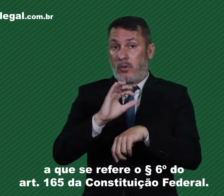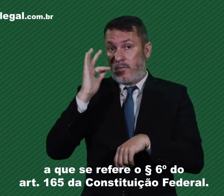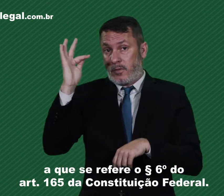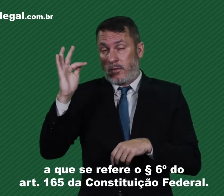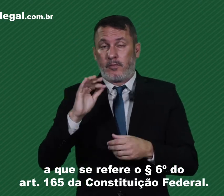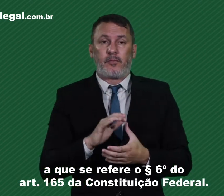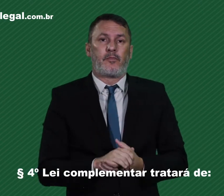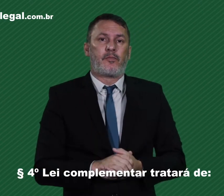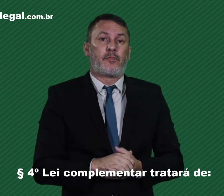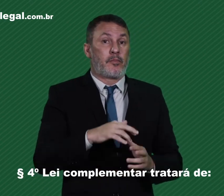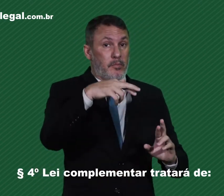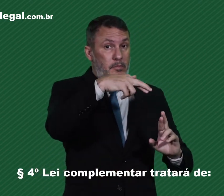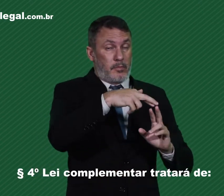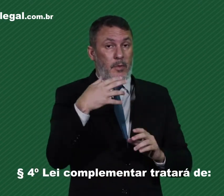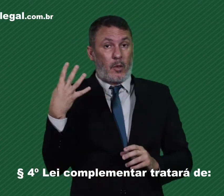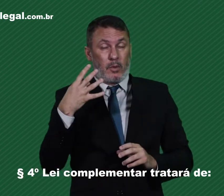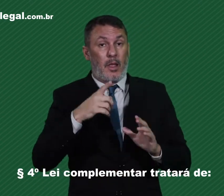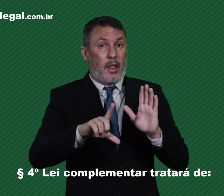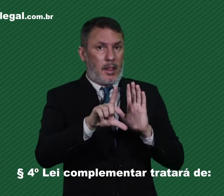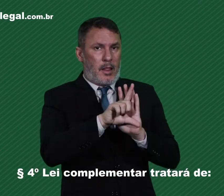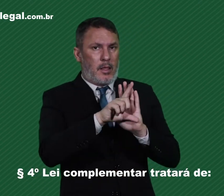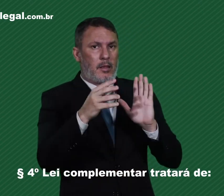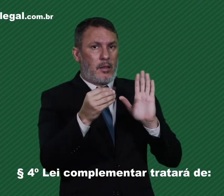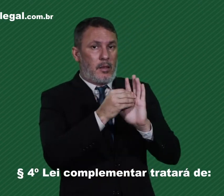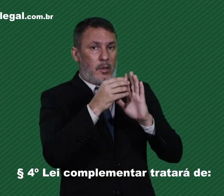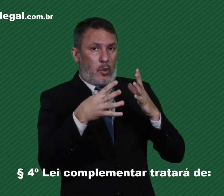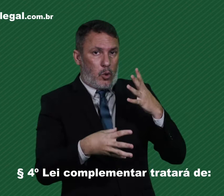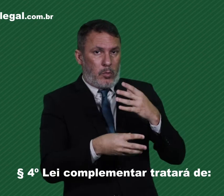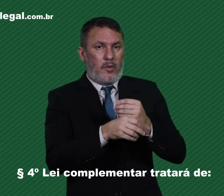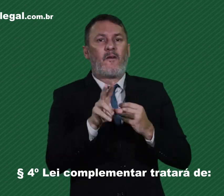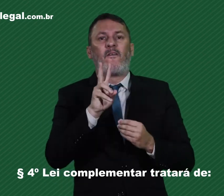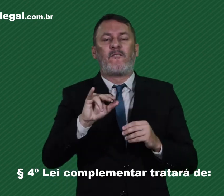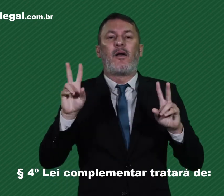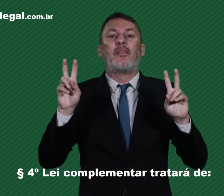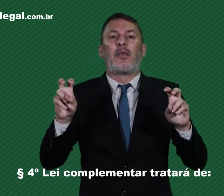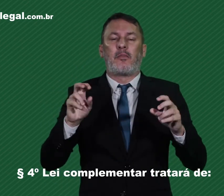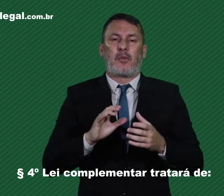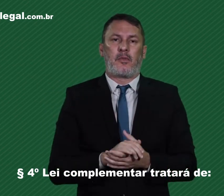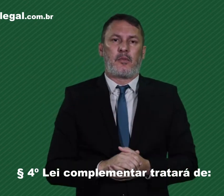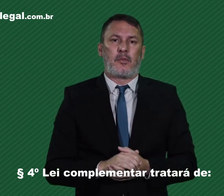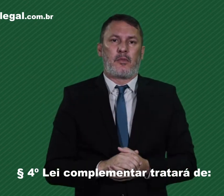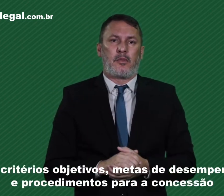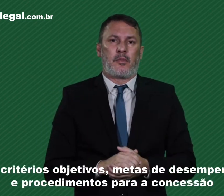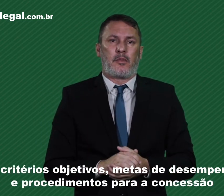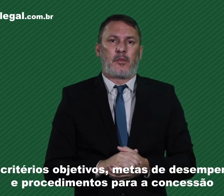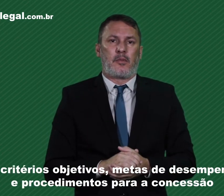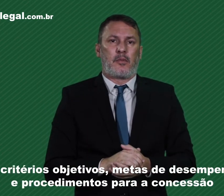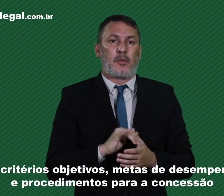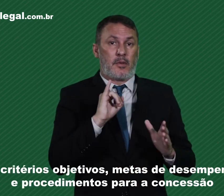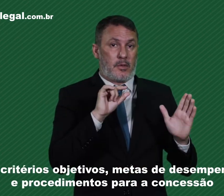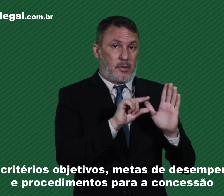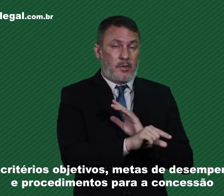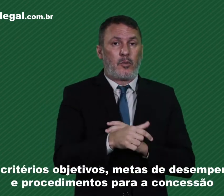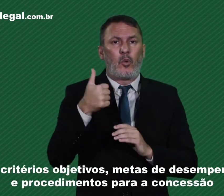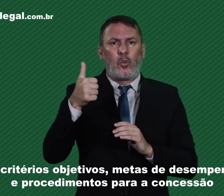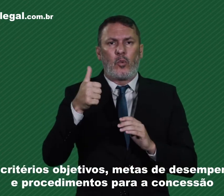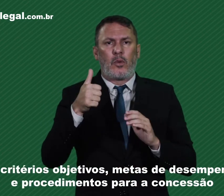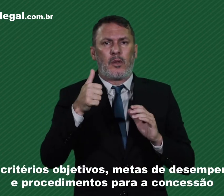Constituição o Parágrafo 4º lei complementar tratará de dois pontos inciso 1 critérios